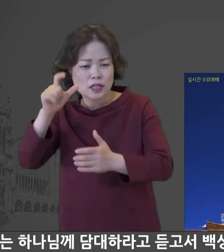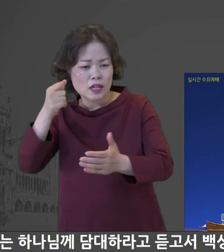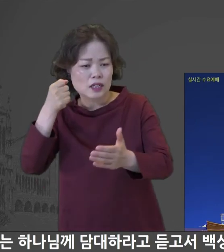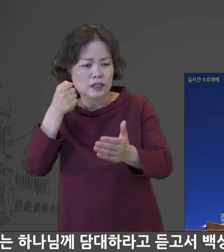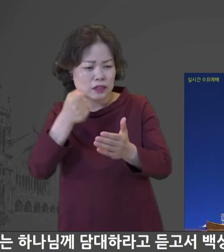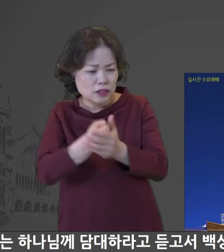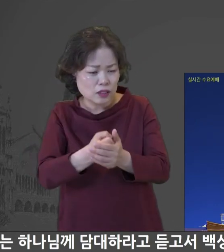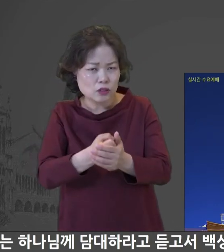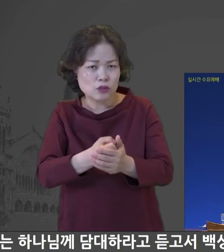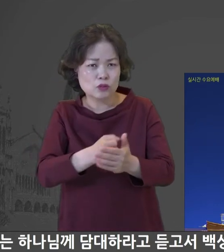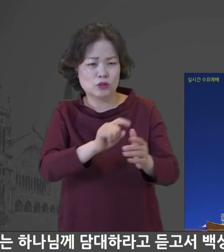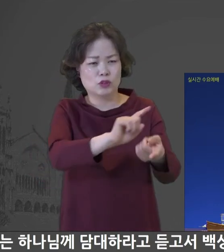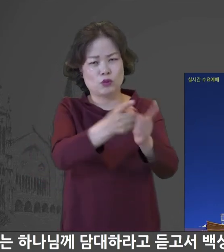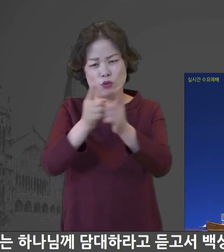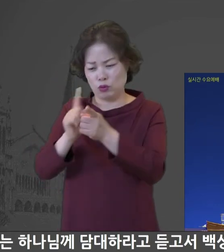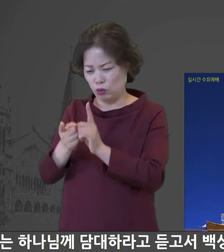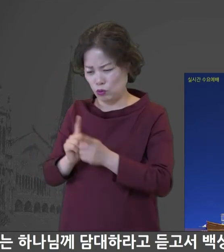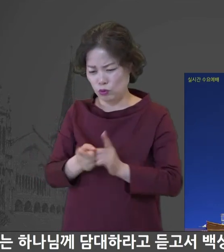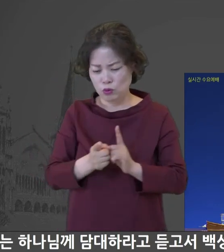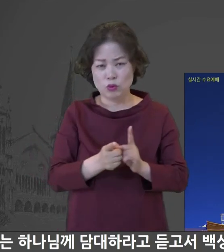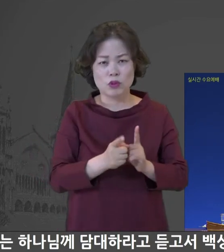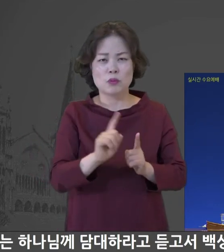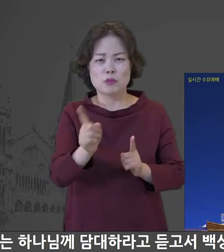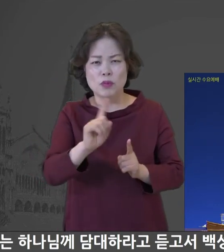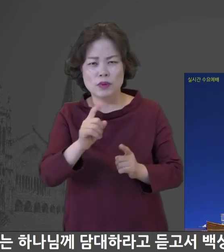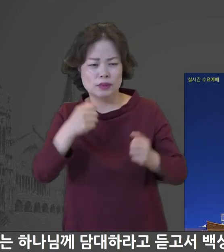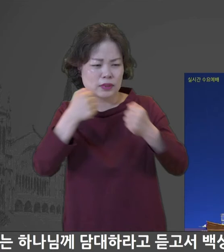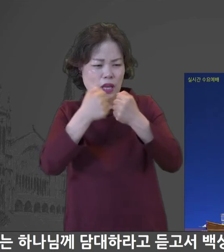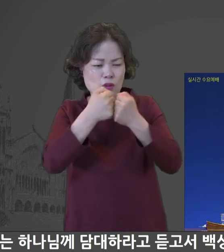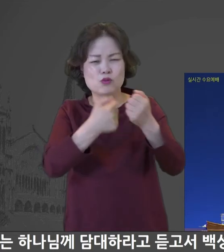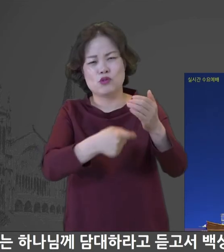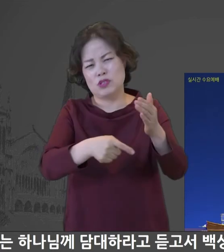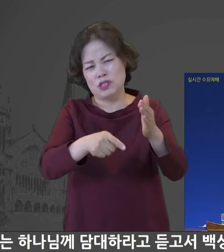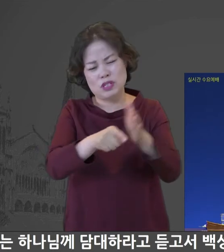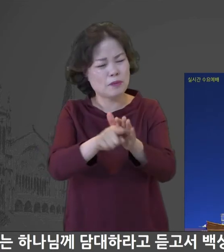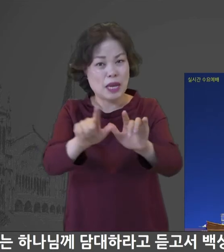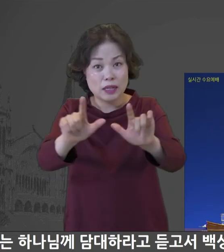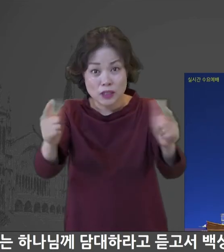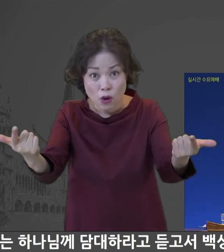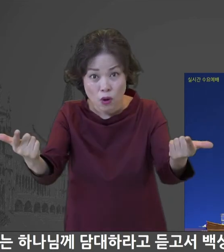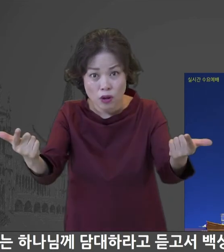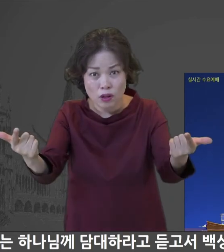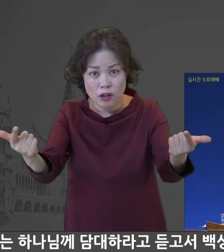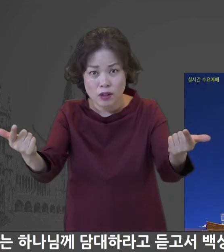담대하소서 하지만 우리 서로 이게 뭔가 싸우기 위해서 강하고 담대하소서가 아니라